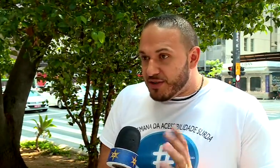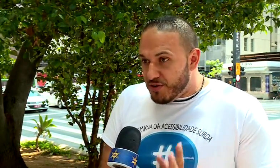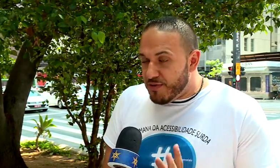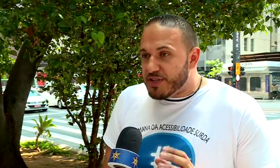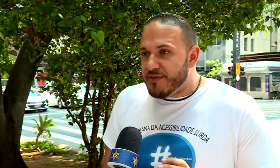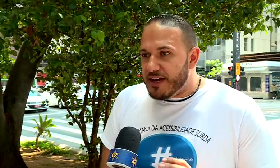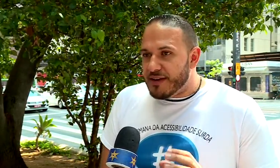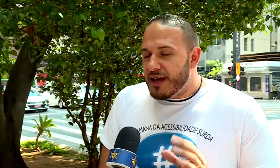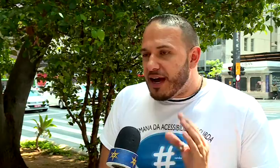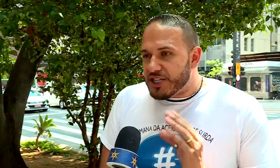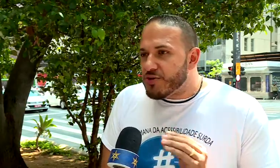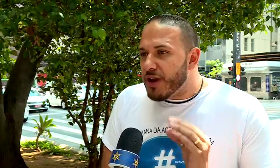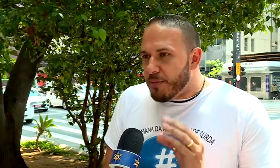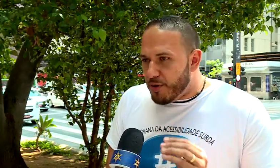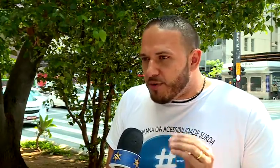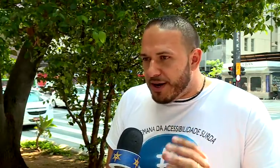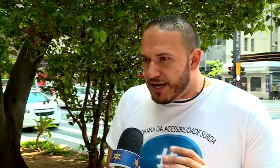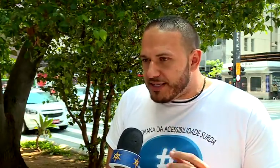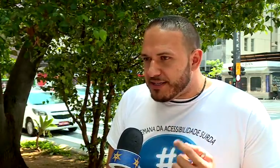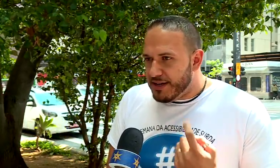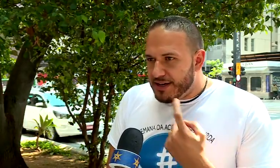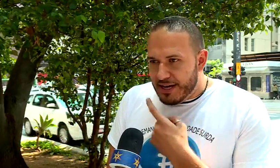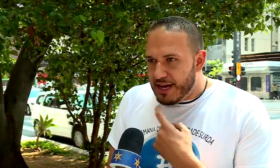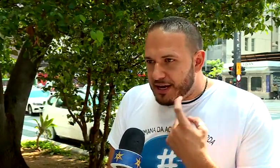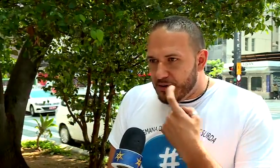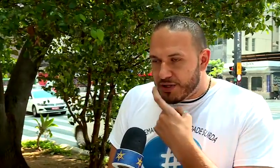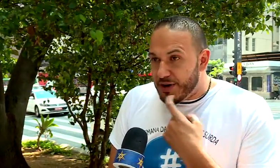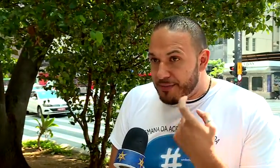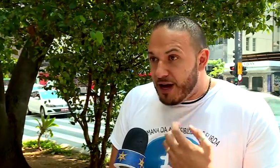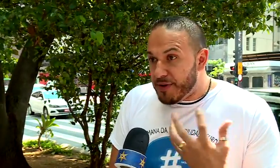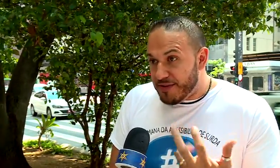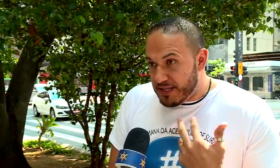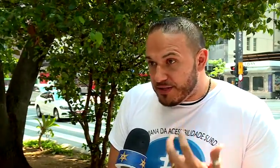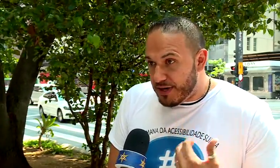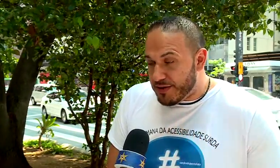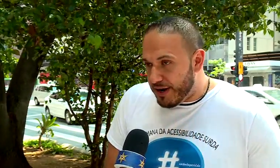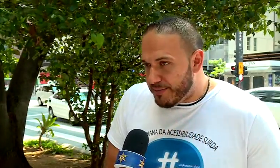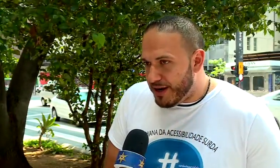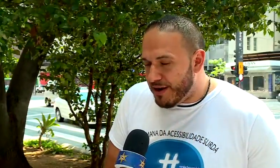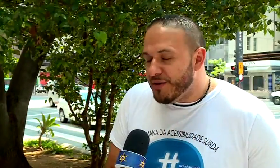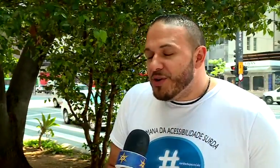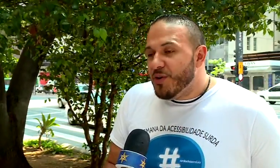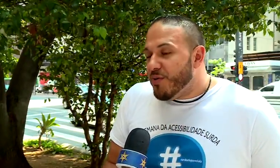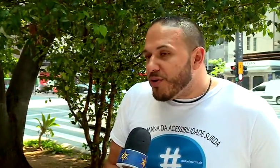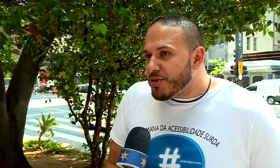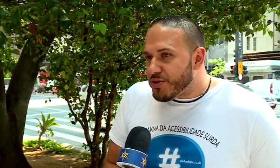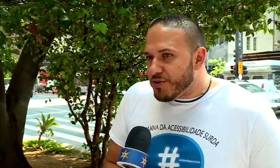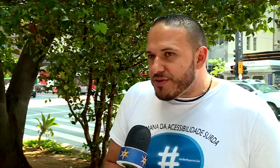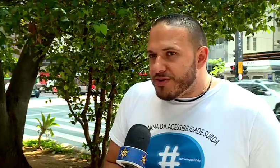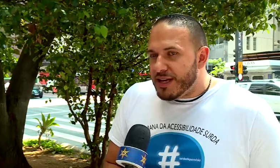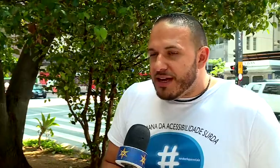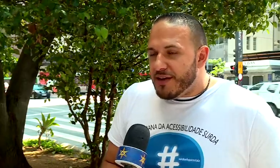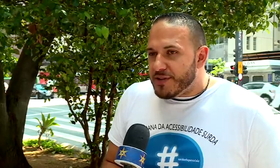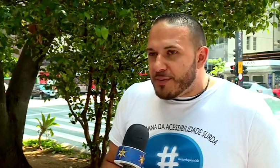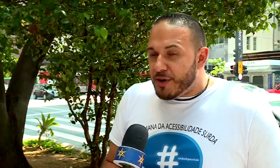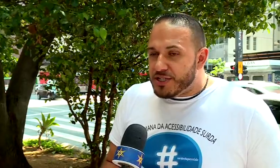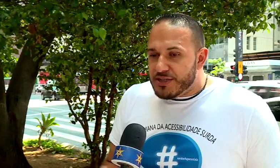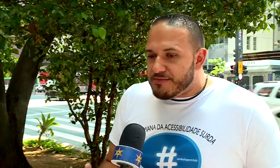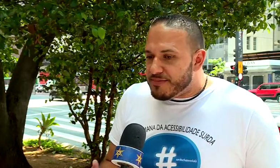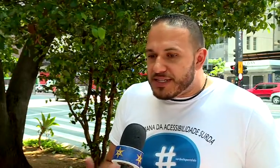surdo você vai articular um pouco mais, né, o seu labial para ele fazer a sua leitura labial. O outro surdo é você pode, de